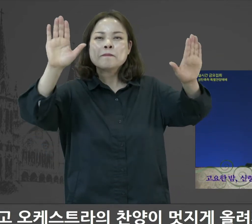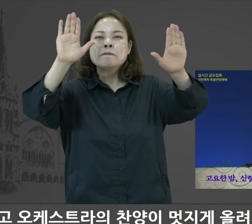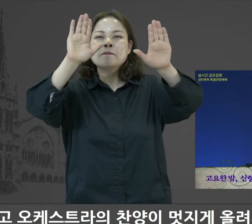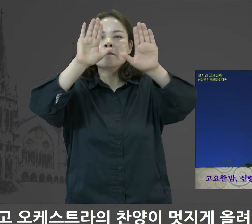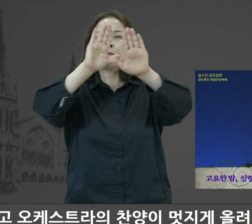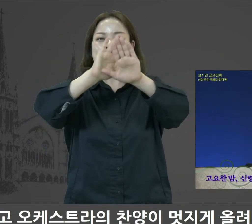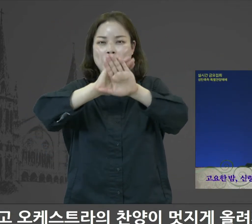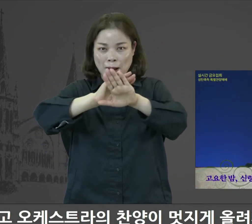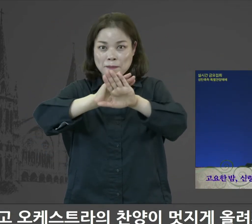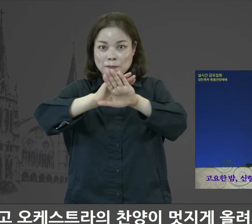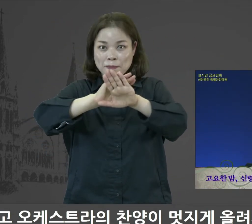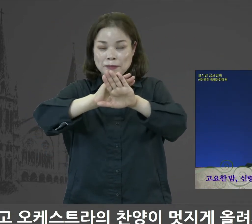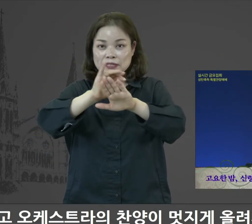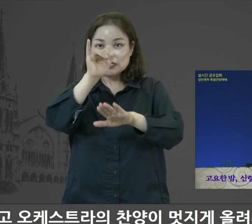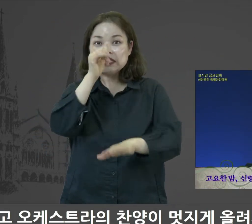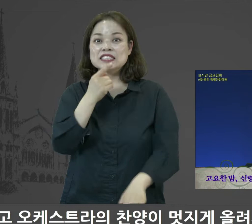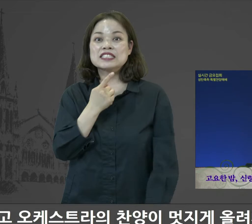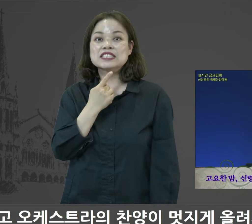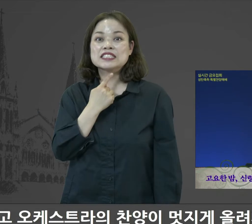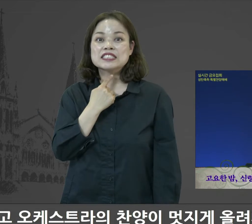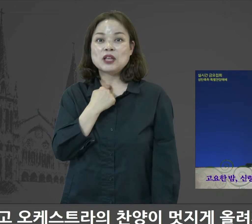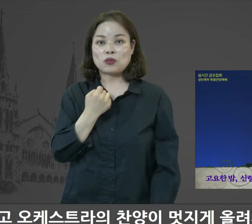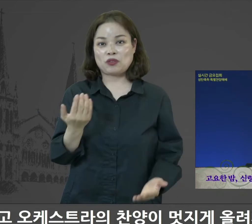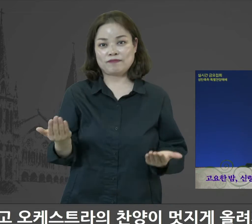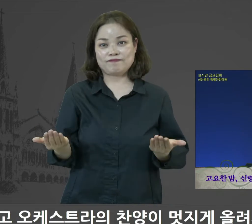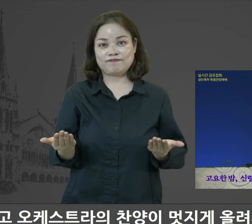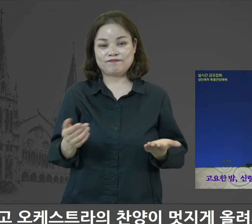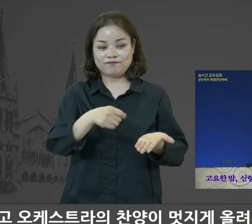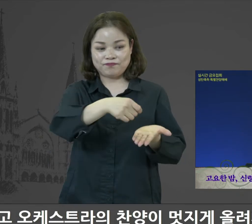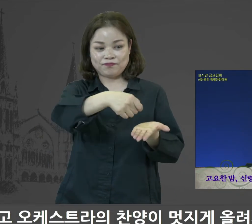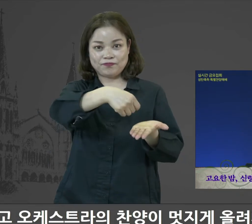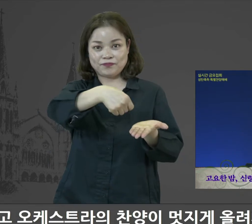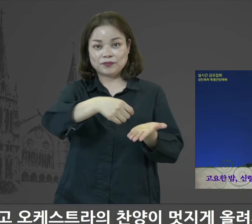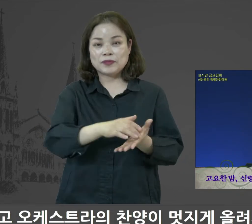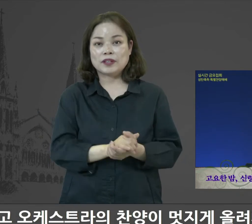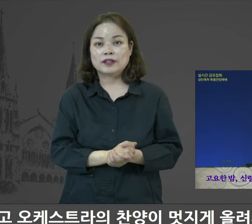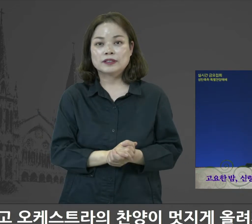그 밤에 있었던 사건에 관한 기록입니다.